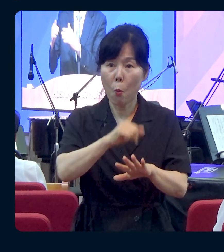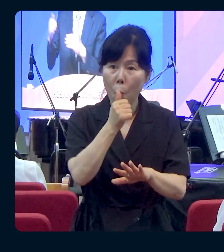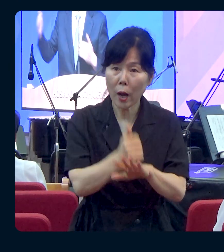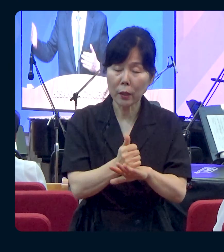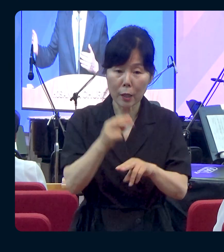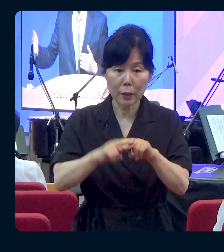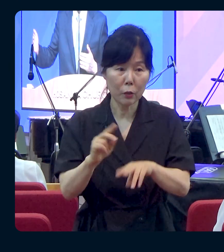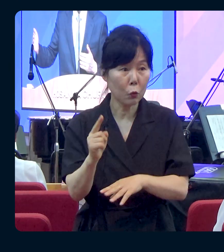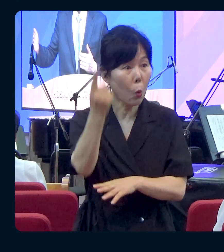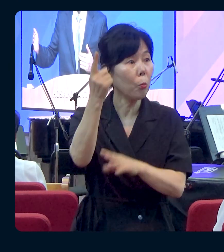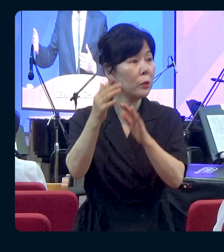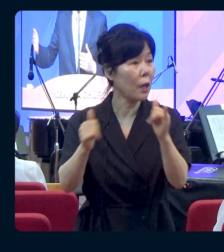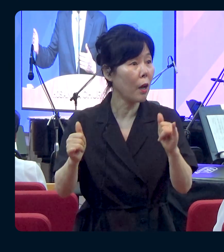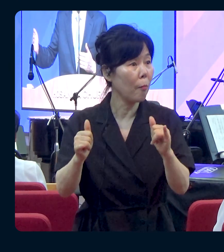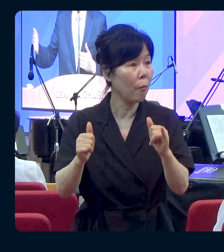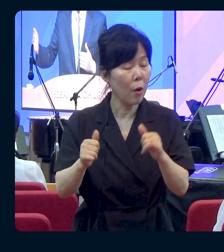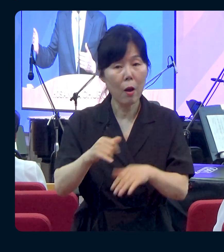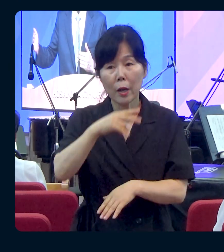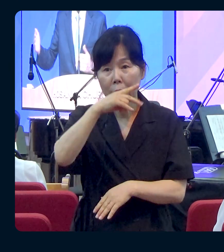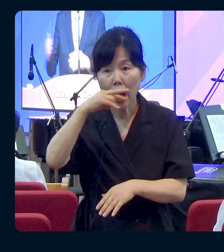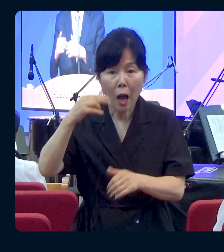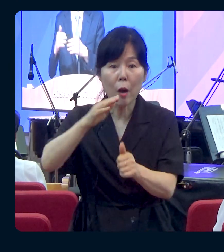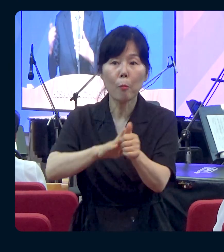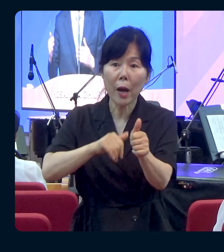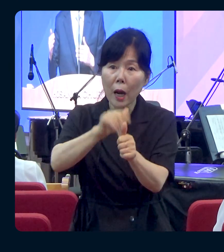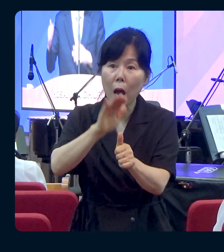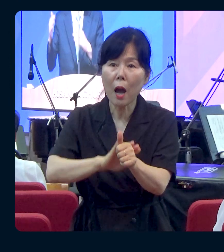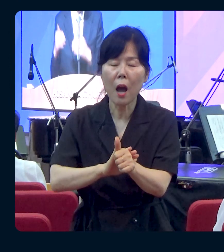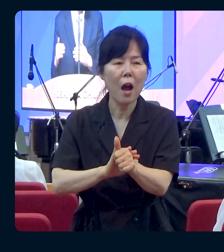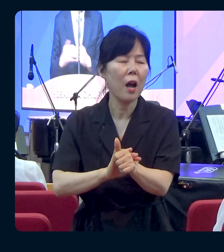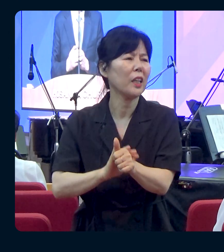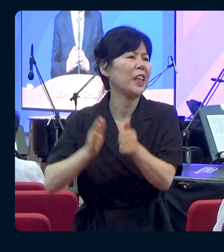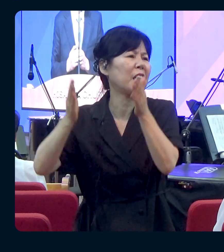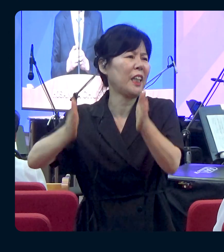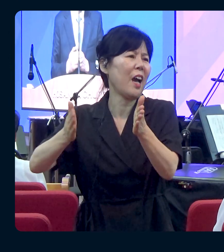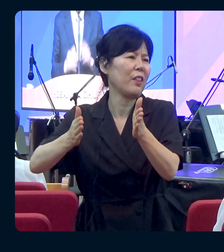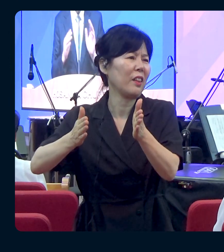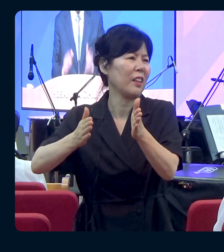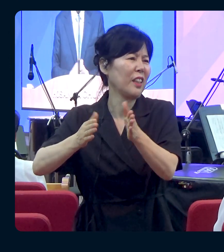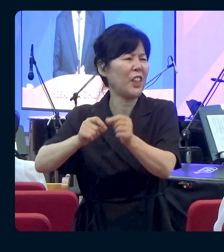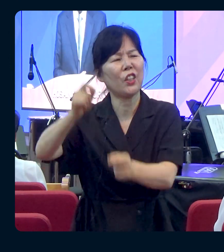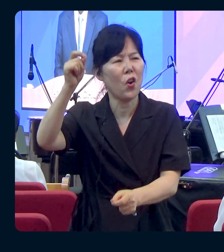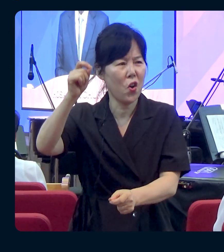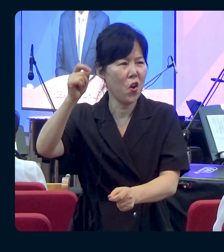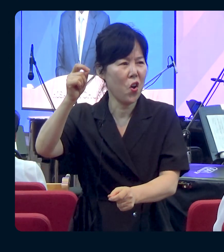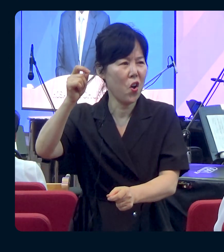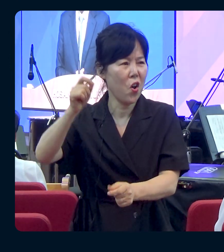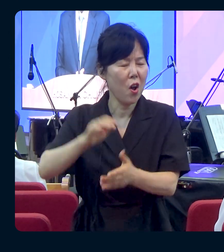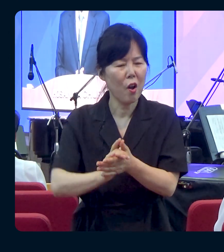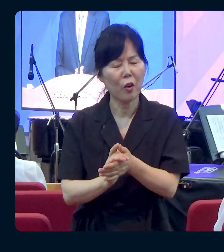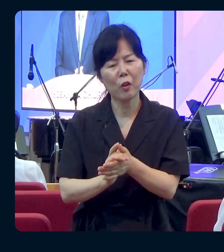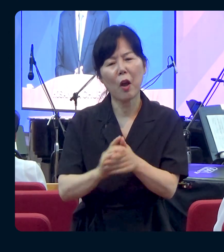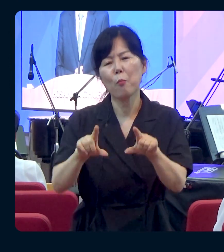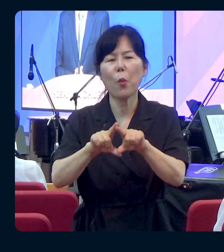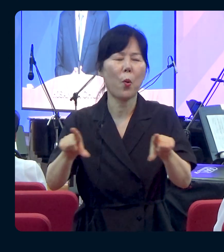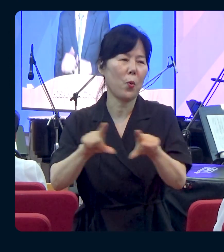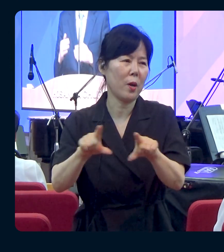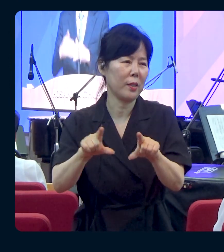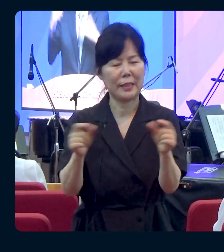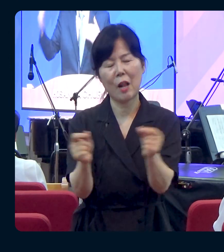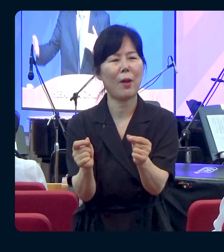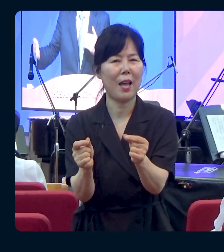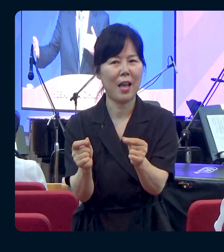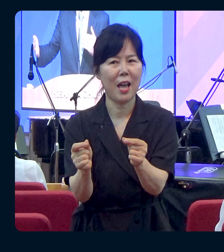만드는 기간이 오래 걸려요. 좀 덜 대단하면 짧고 말이죠. 자, 그건 무슨